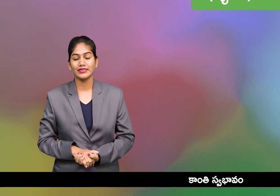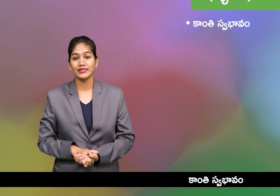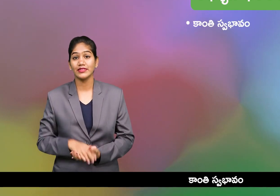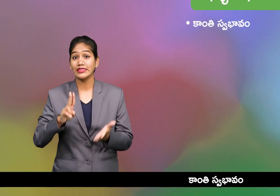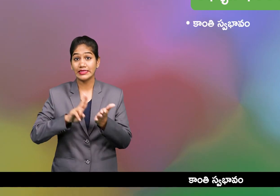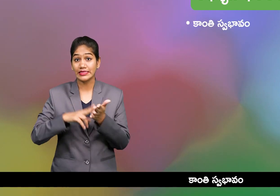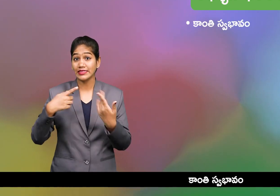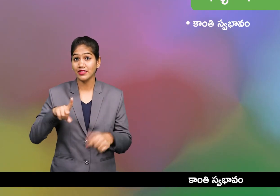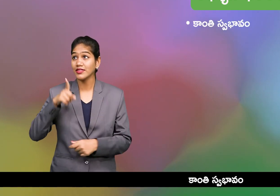కాంతి స్వభావం,